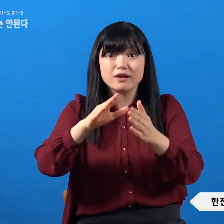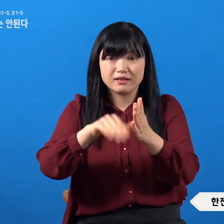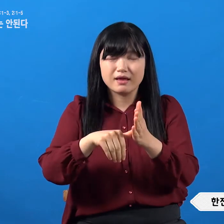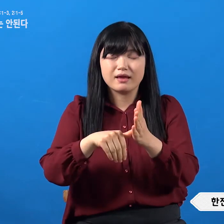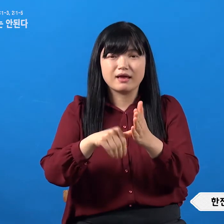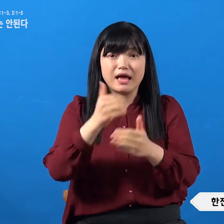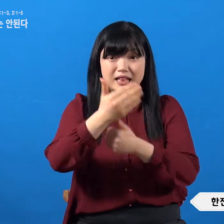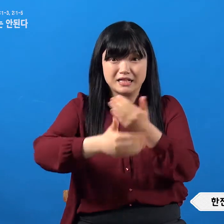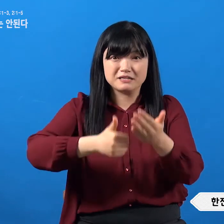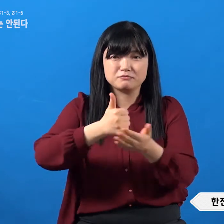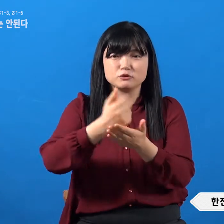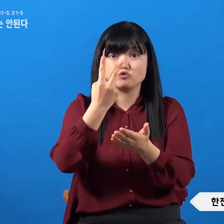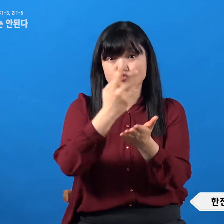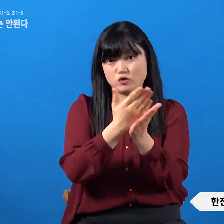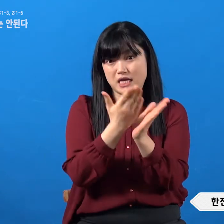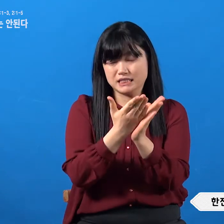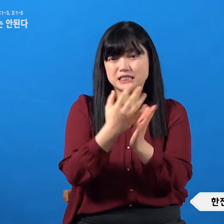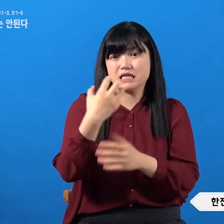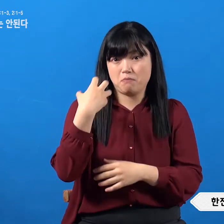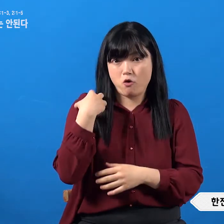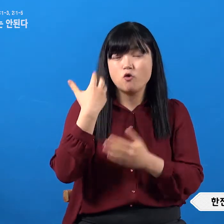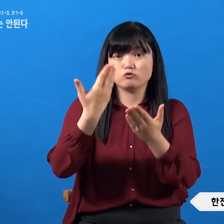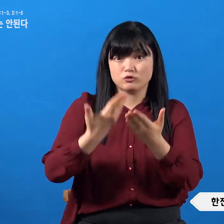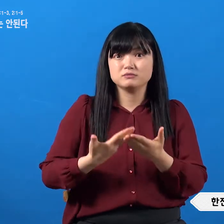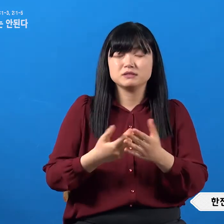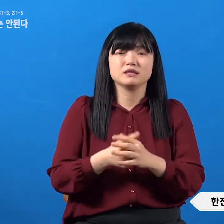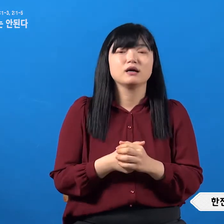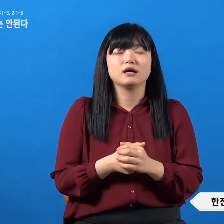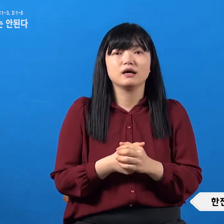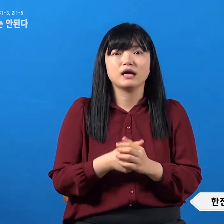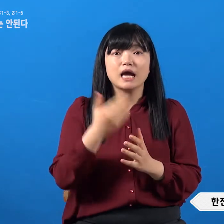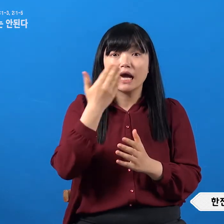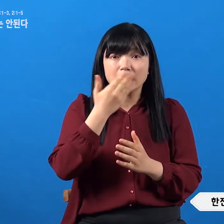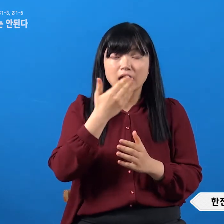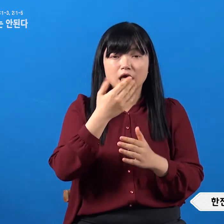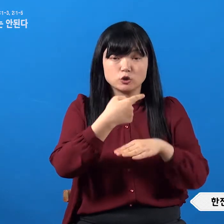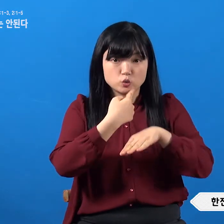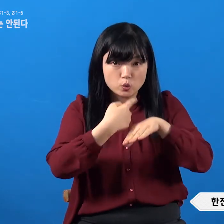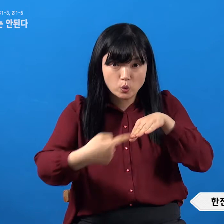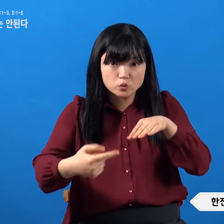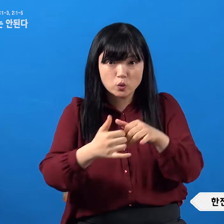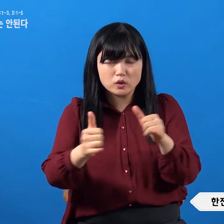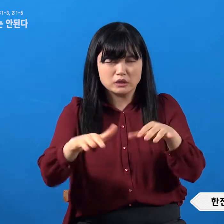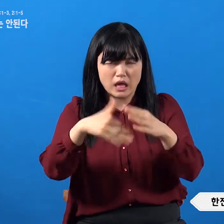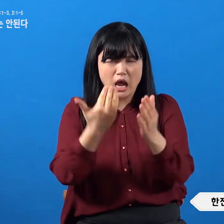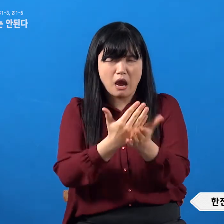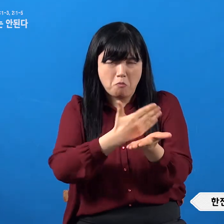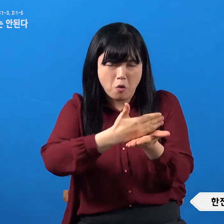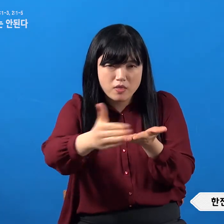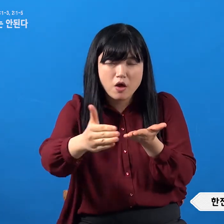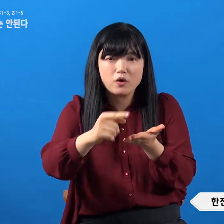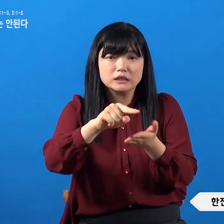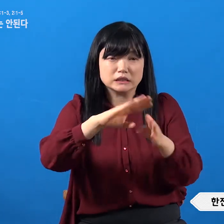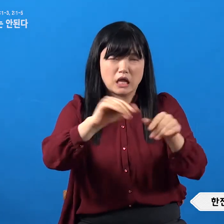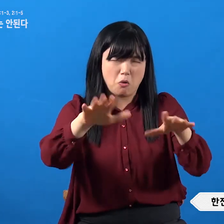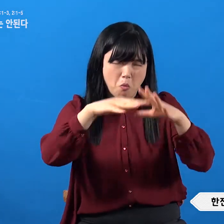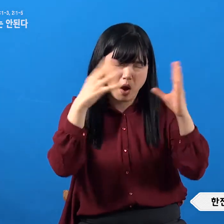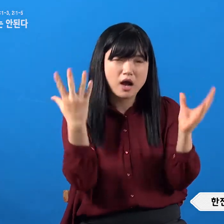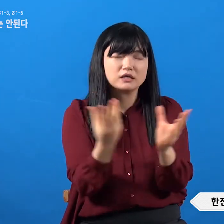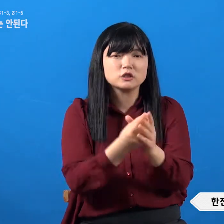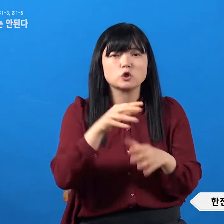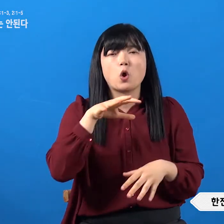때에 하나님은 두 가지 사명을 주셨습니다. 가나안 족속을 다 몰아내고 그 땅을